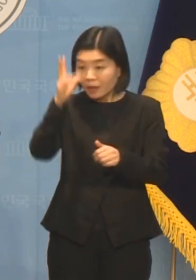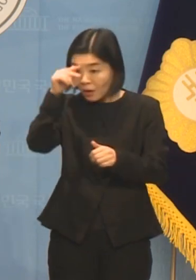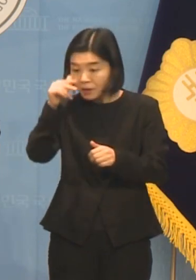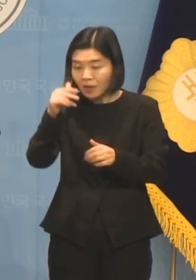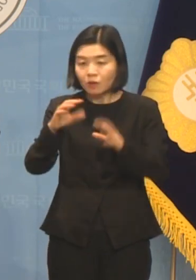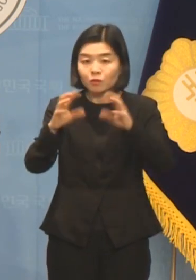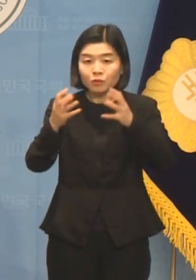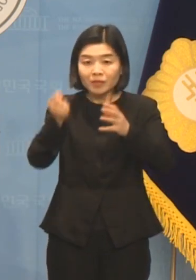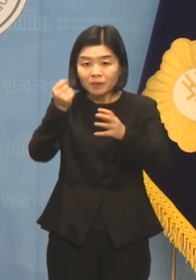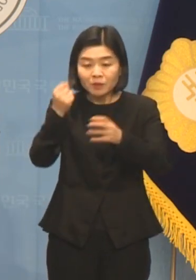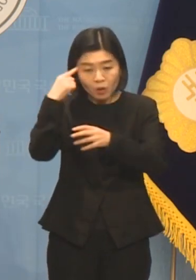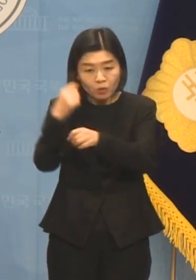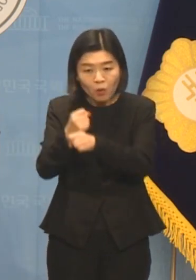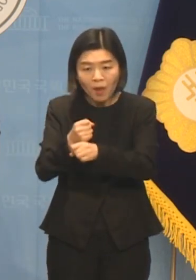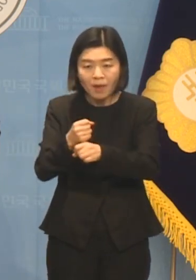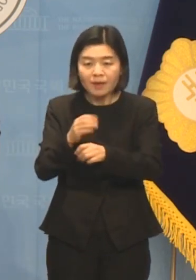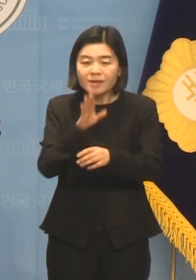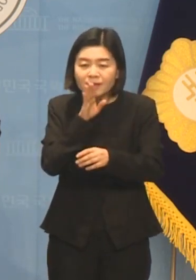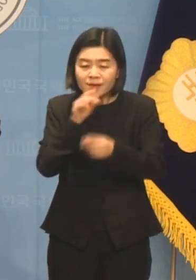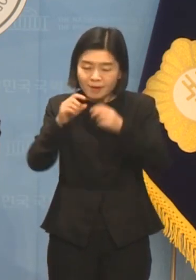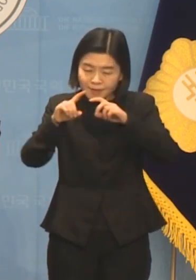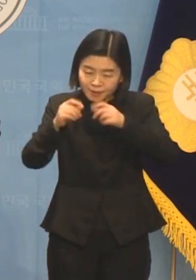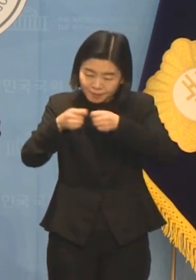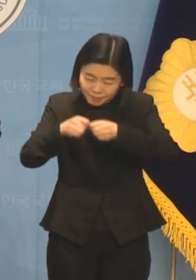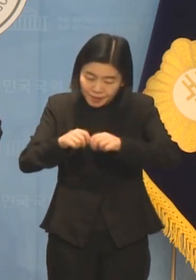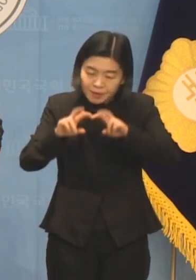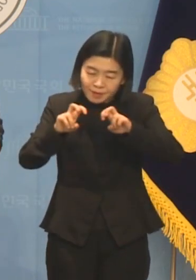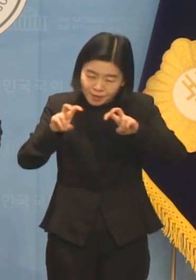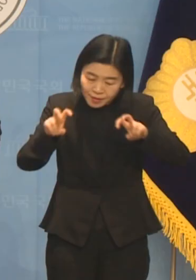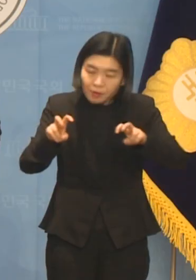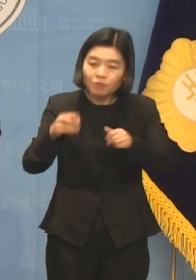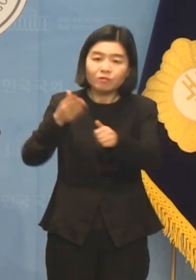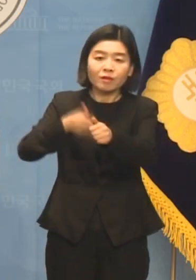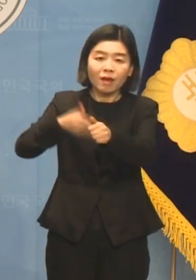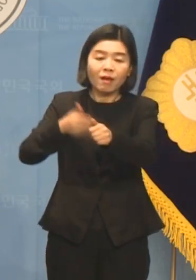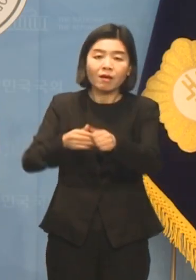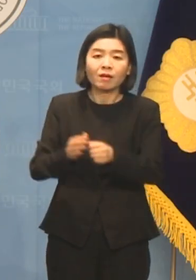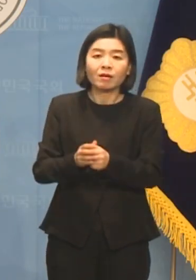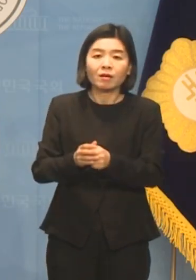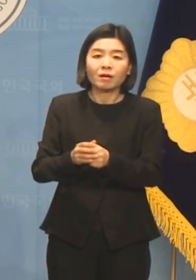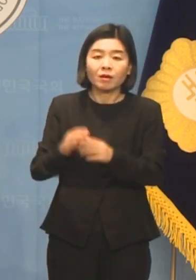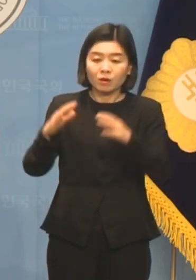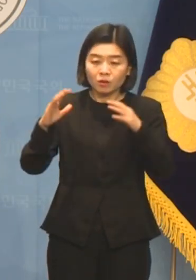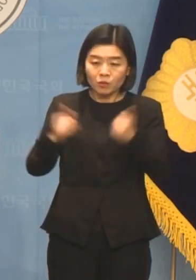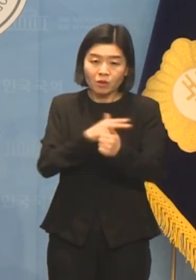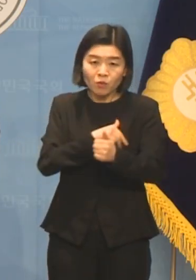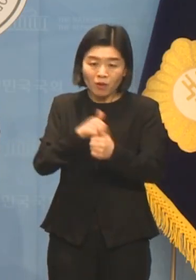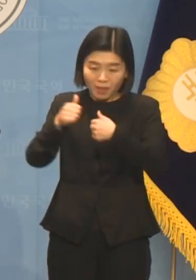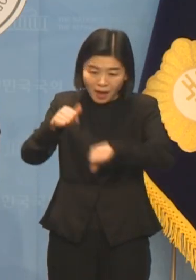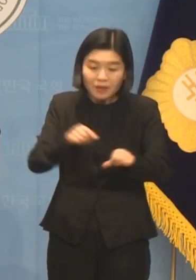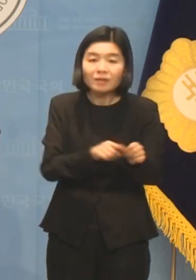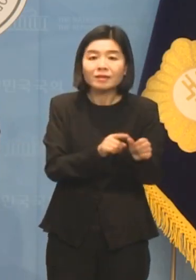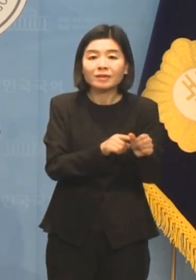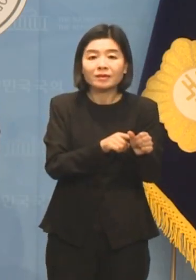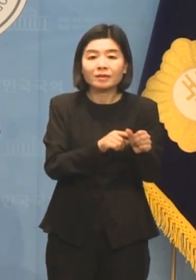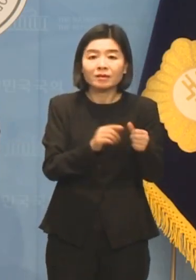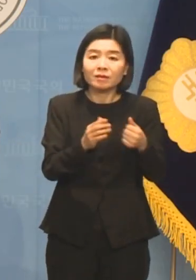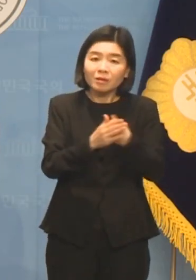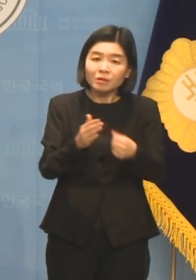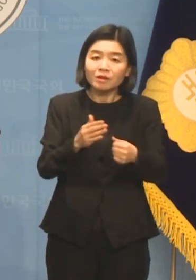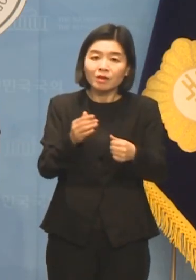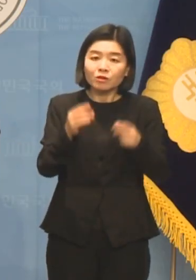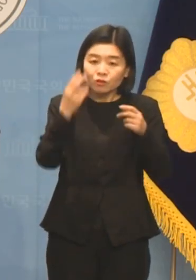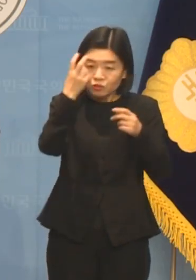감정을 의뢰할 수밖에 없었습니다. 권력 실세 국회의원의 아들이라서 수사가 질질 늘어지기라도 한